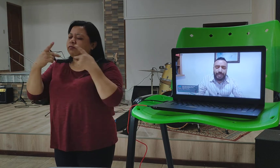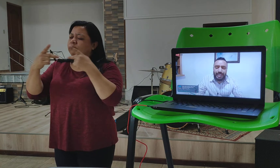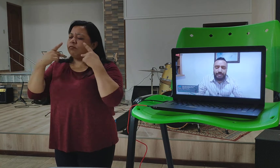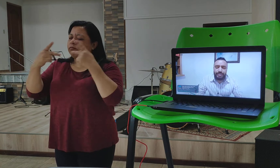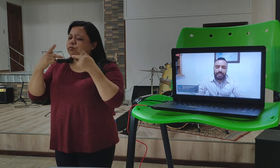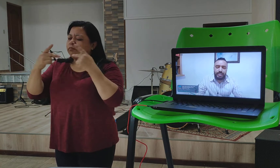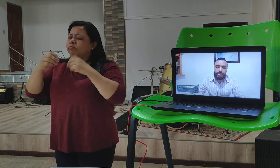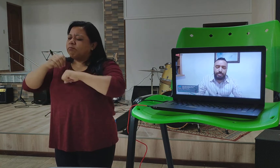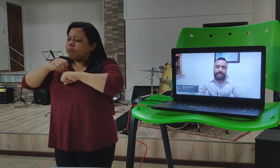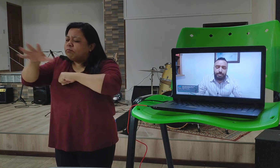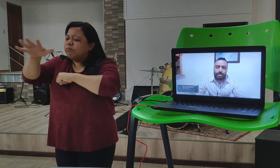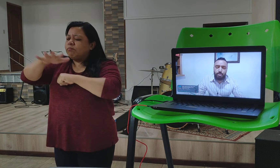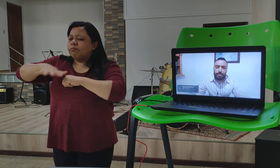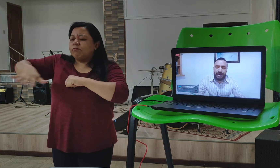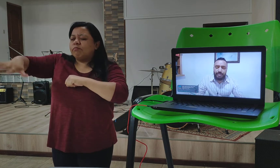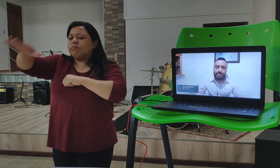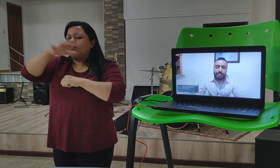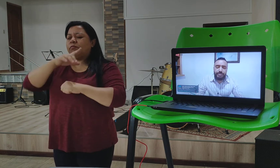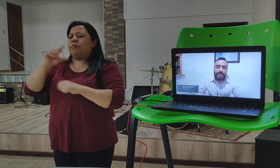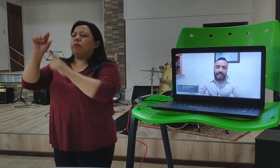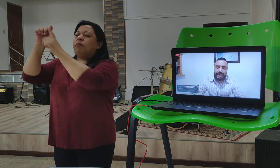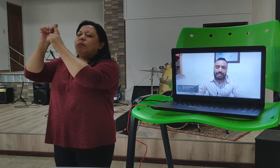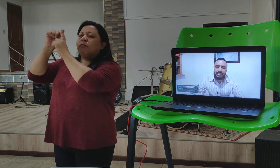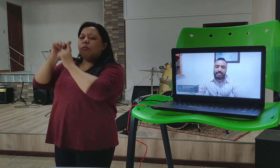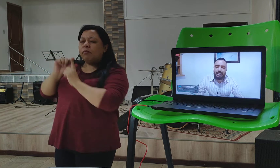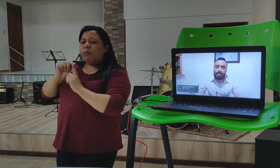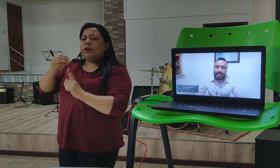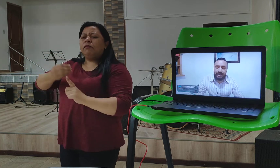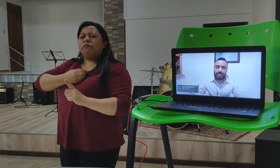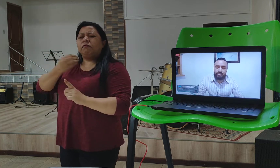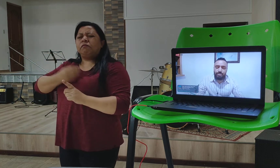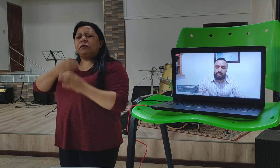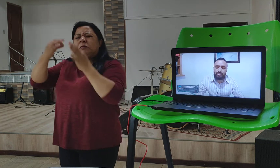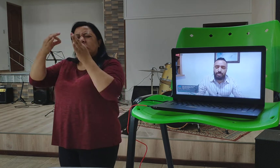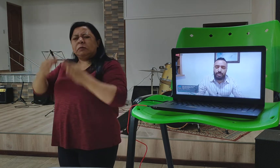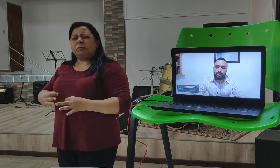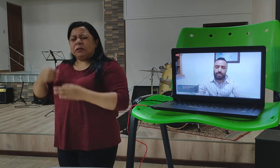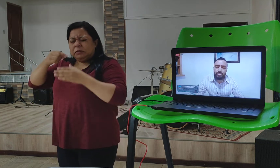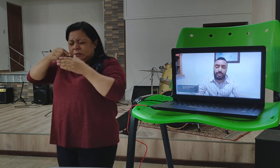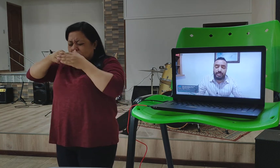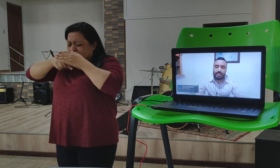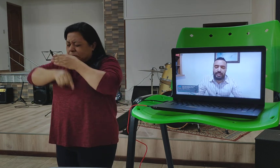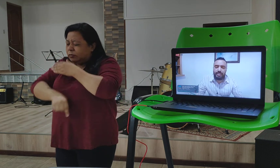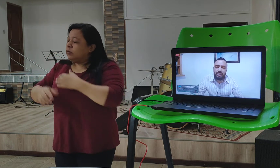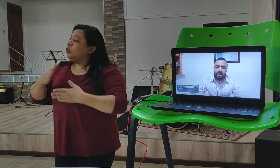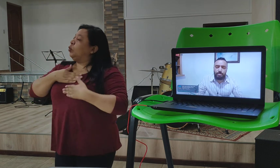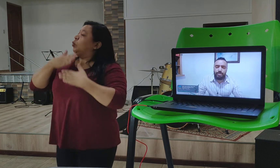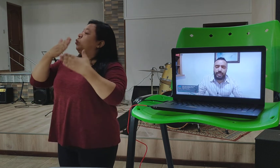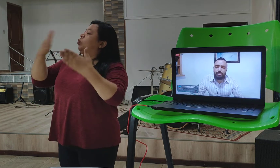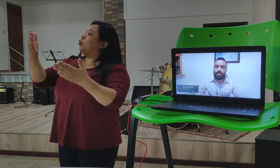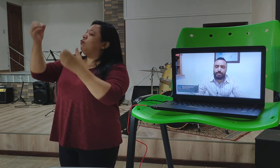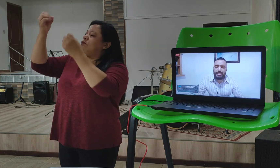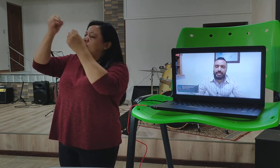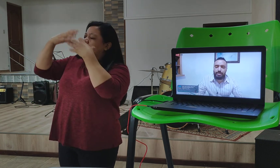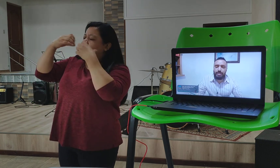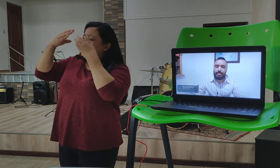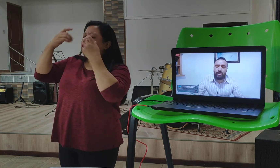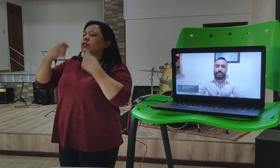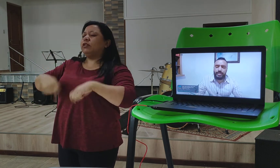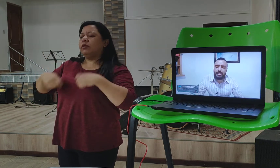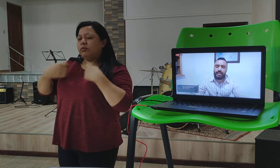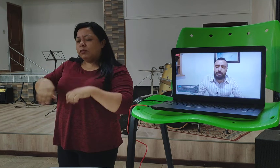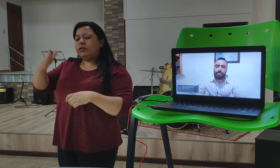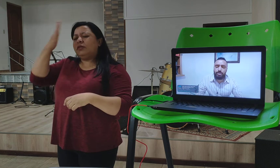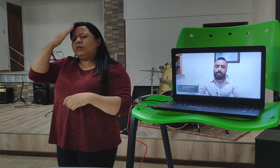da Tua Palavra. Obrigado porque a Tua Palavra é viva e eficaz, ela penetra nos nossos corações, nos ensina muito daquilo que nós precisamos